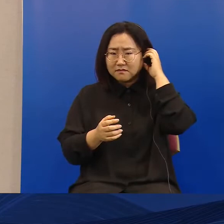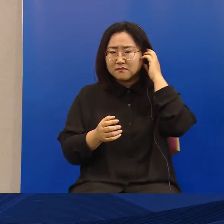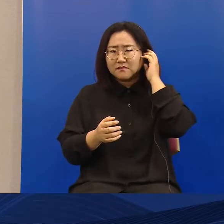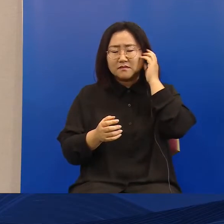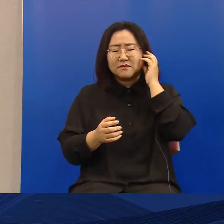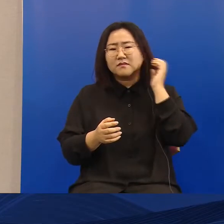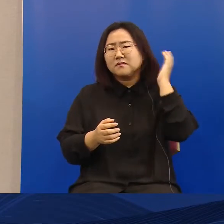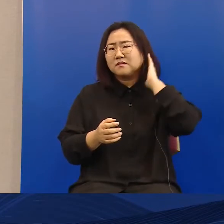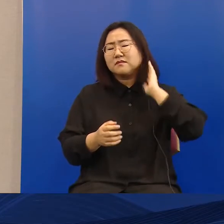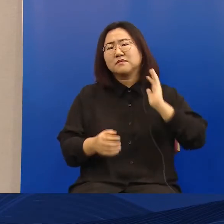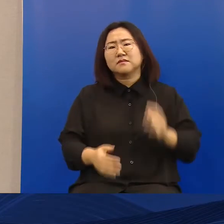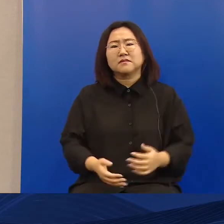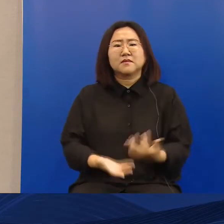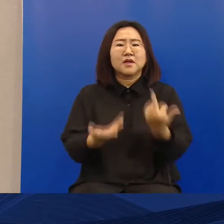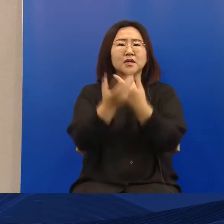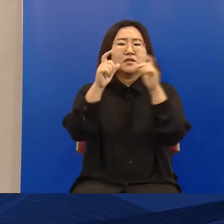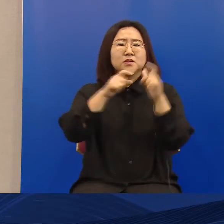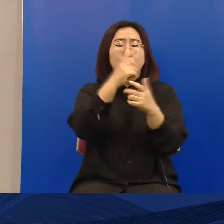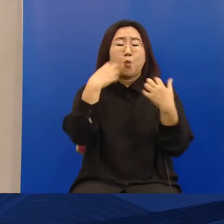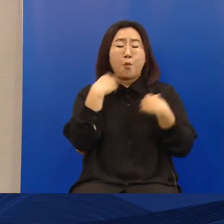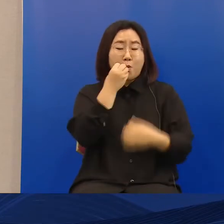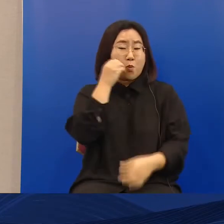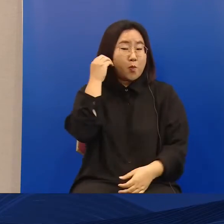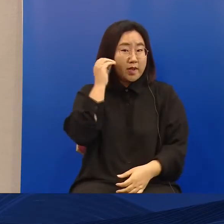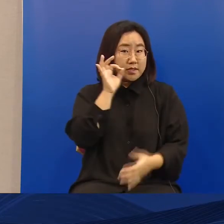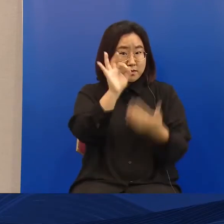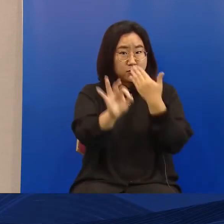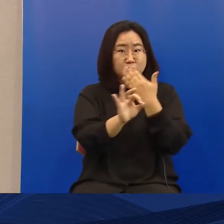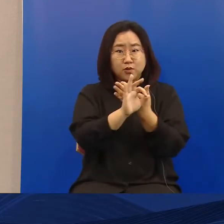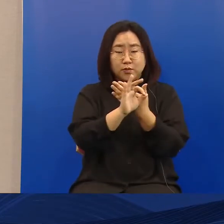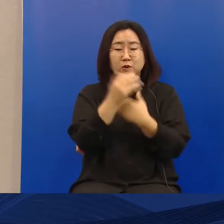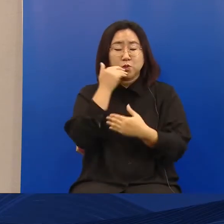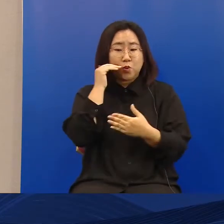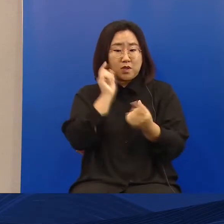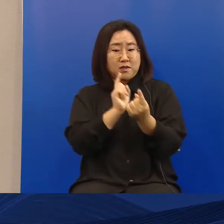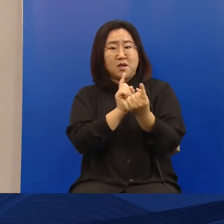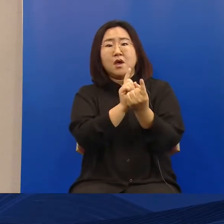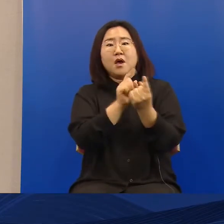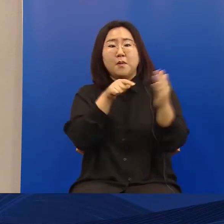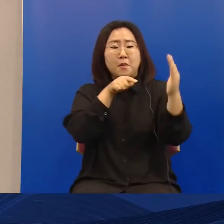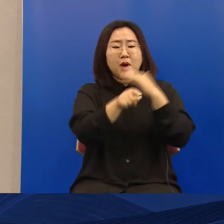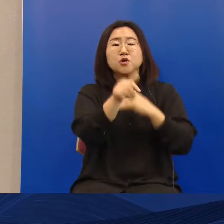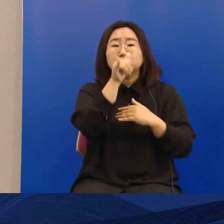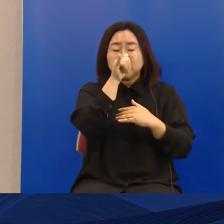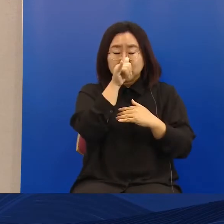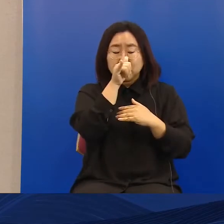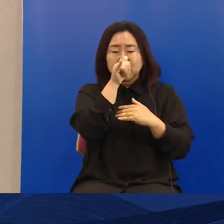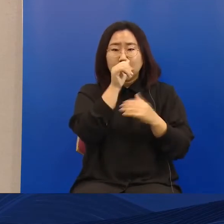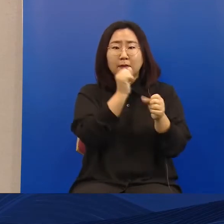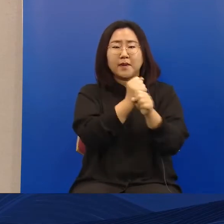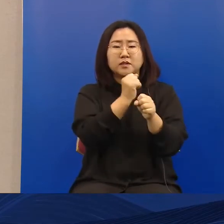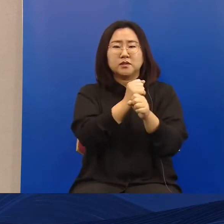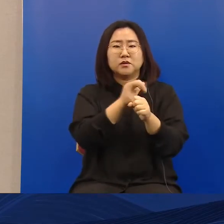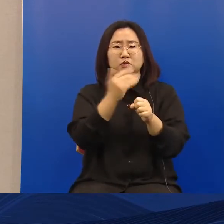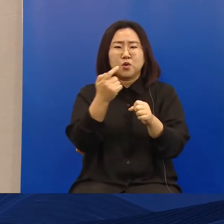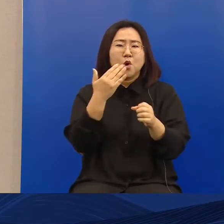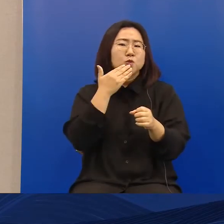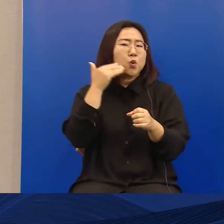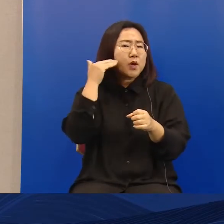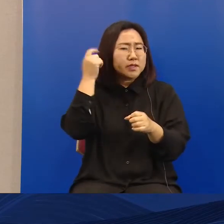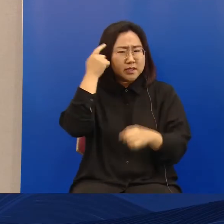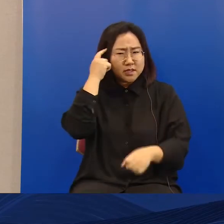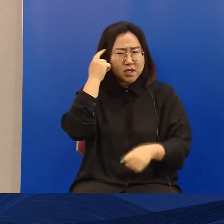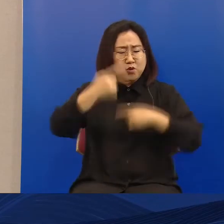아까 말씀드렸듯이 일단 그 제주도청 홈페이지를 쉽게 농인들이 접근할 수 있도록 하고 농인들의